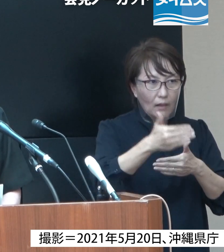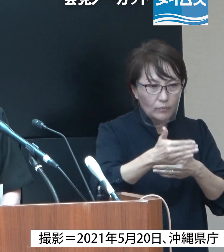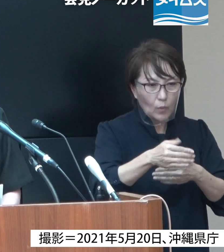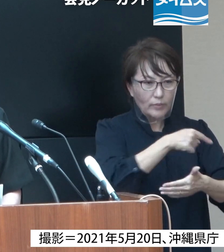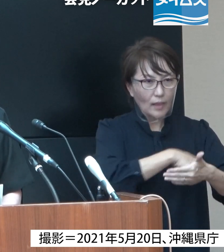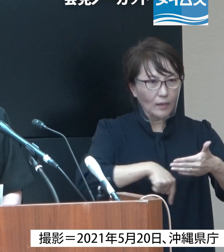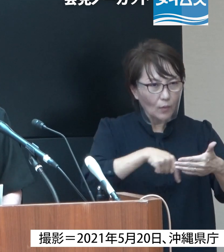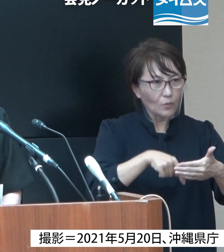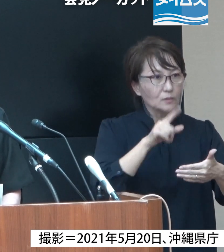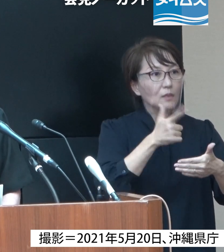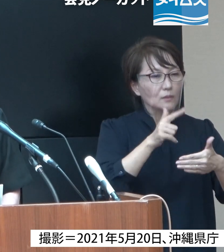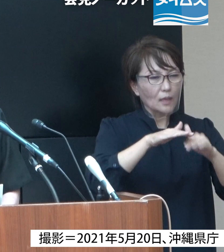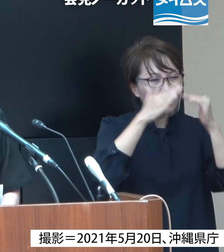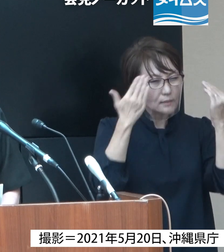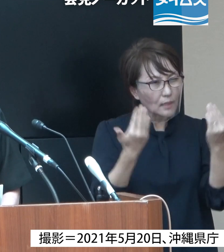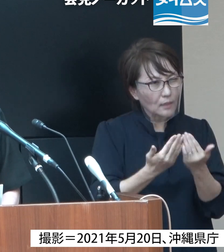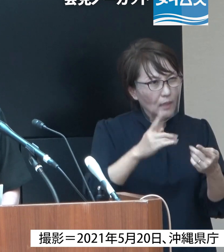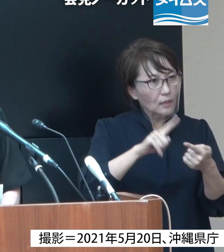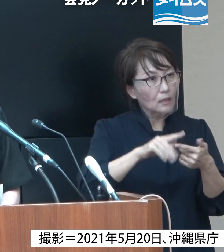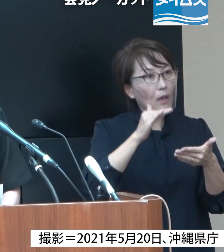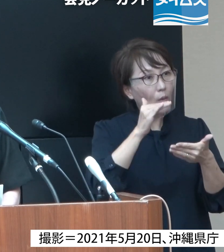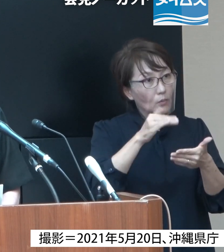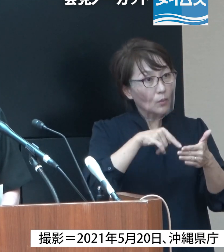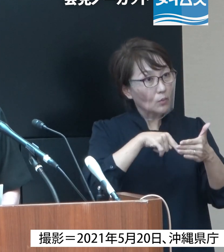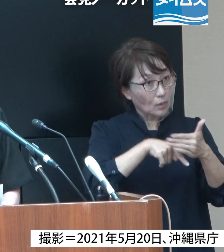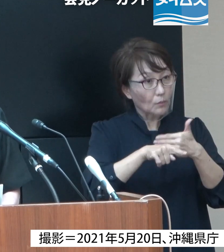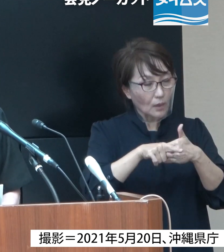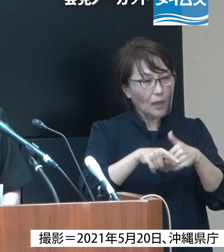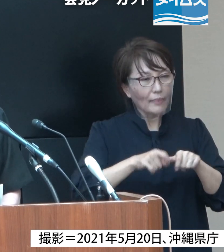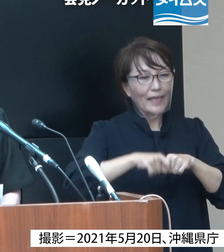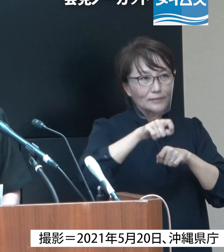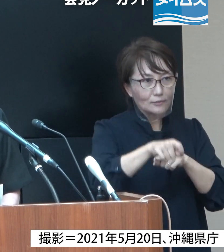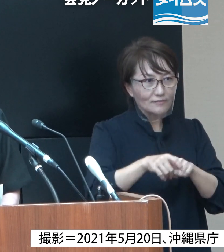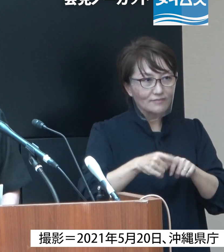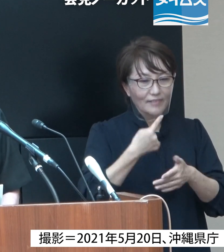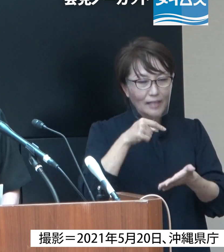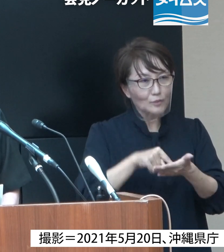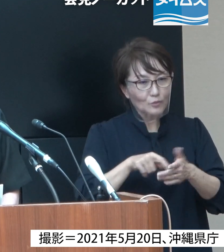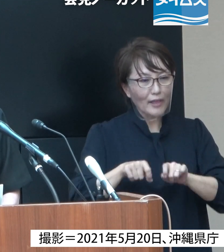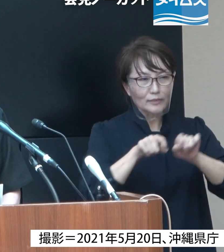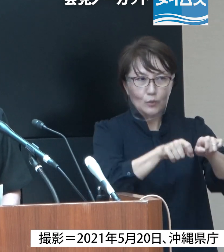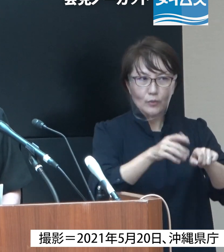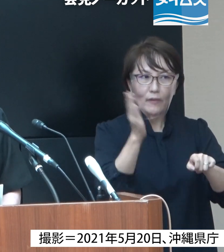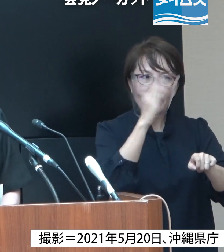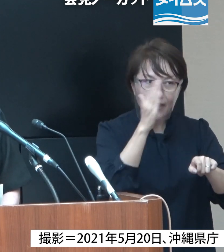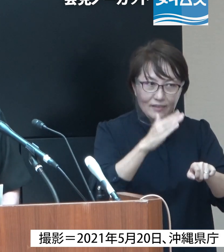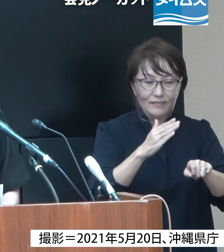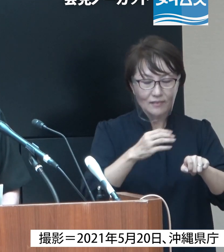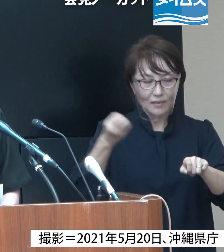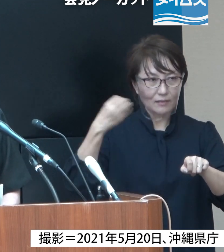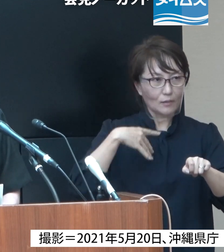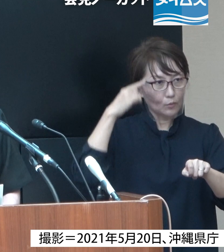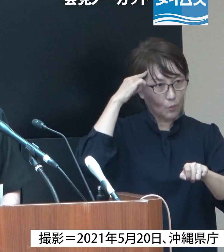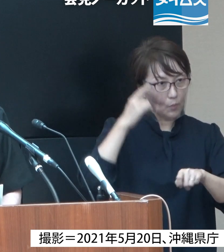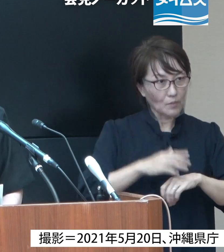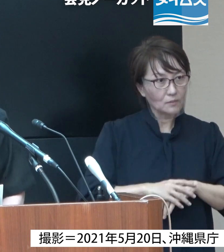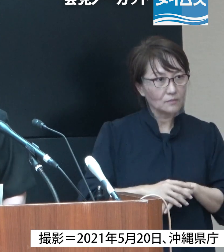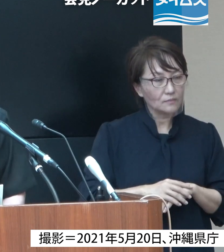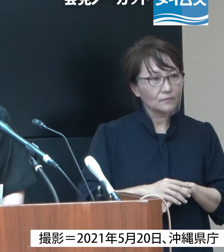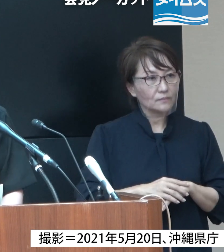て、全体的なことを指して単純延長ではないということを言っているのだというふうに我々は受け止めています。